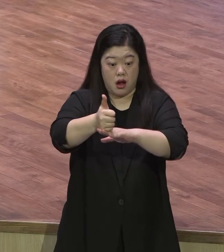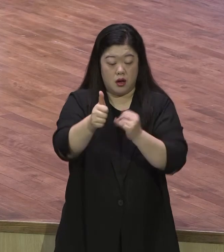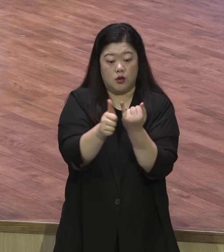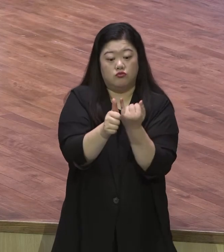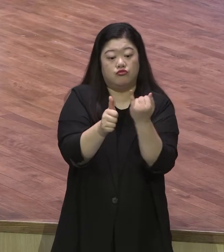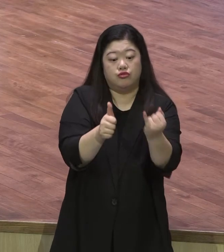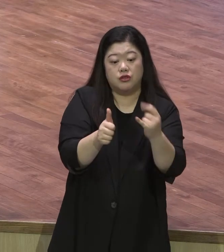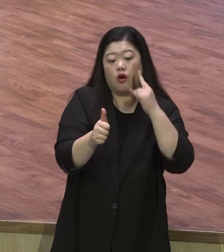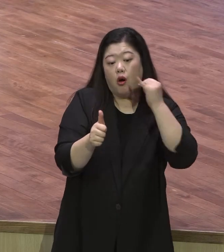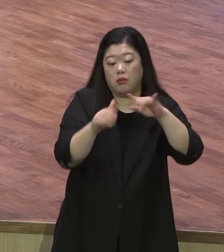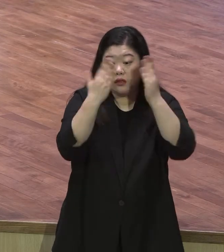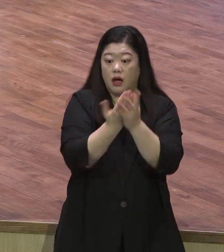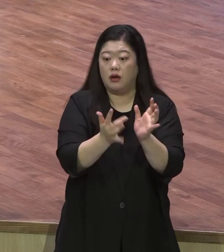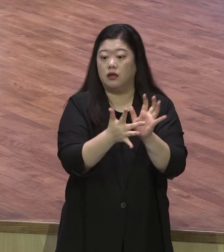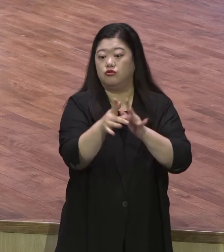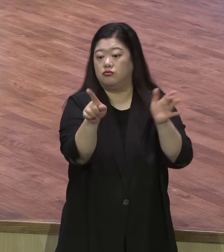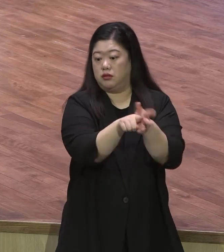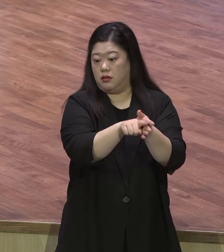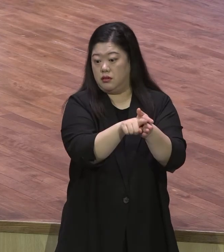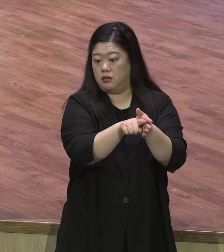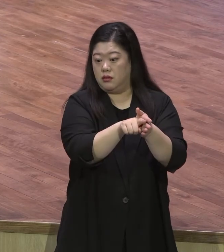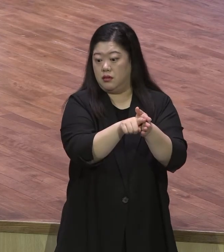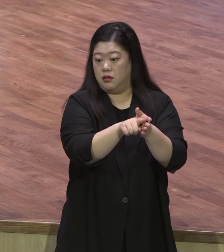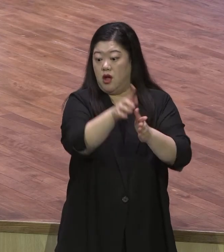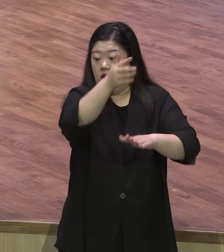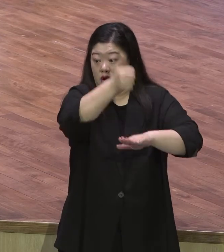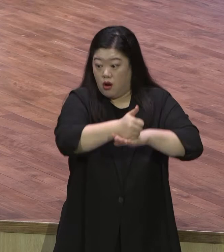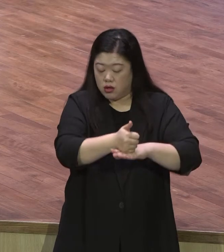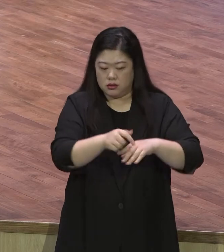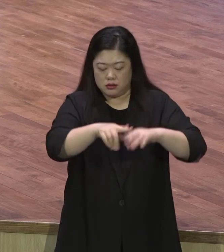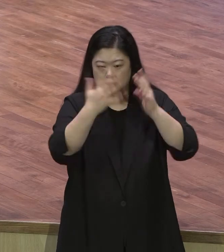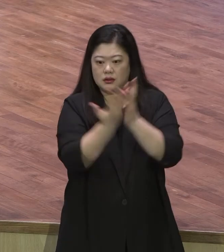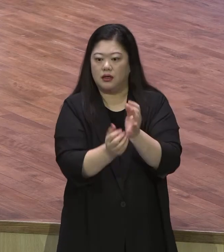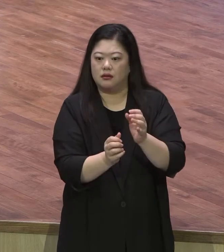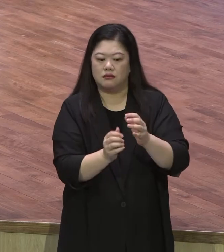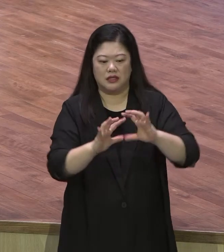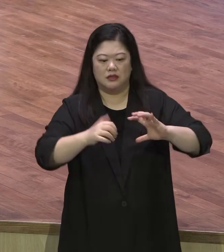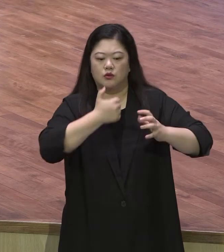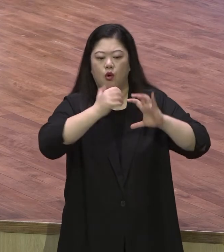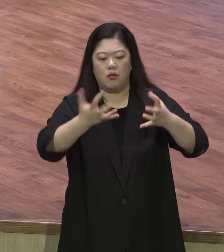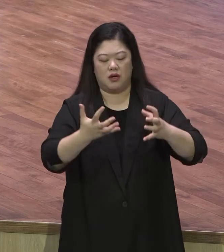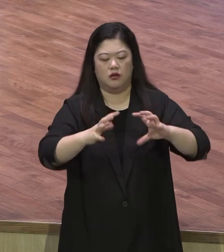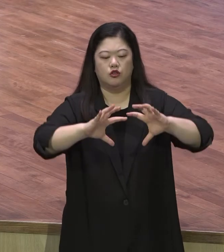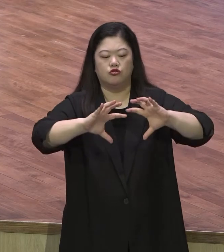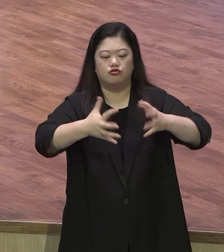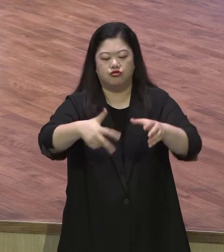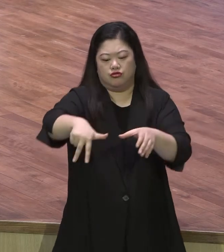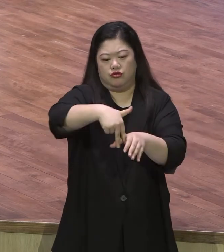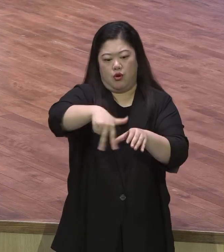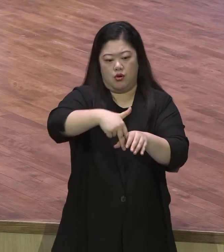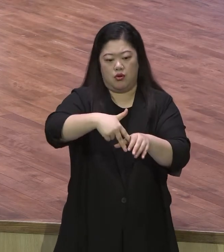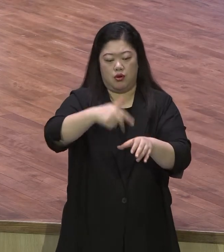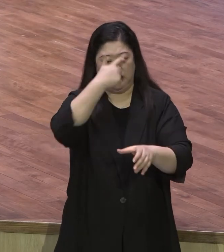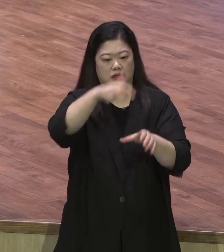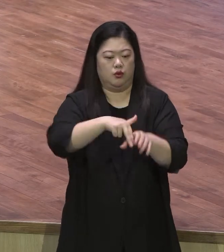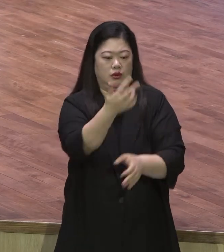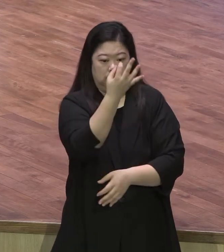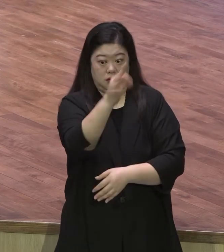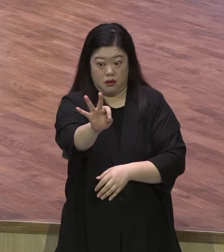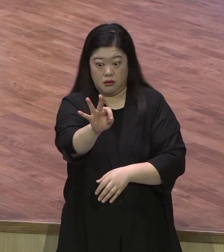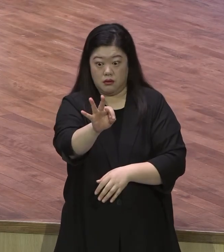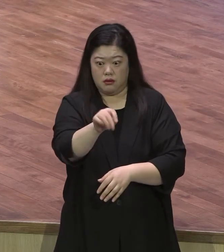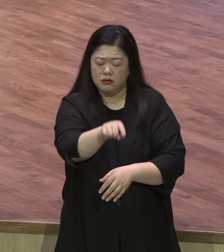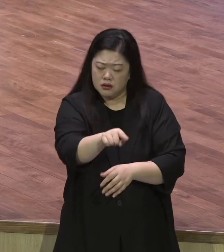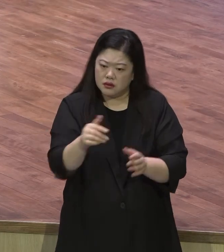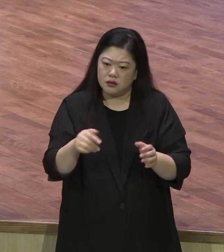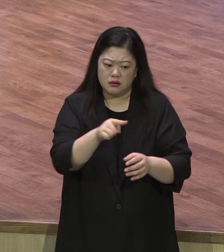그렇게 됐단 말이에요 그게 뭡니까 삶의 변화입니다 삶의 변화 여러분 삶 속에 이런 변화가 일어나야 된단 말이에요